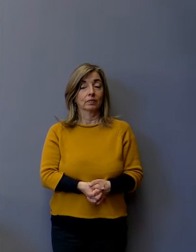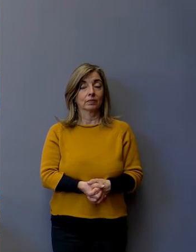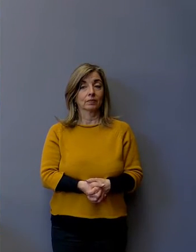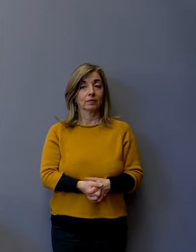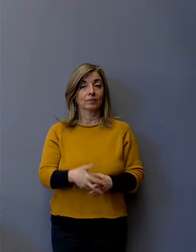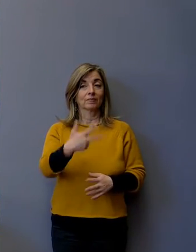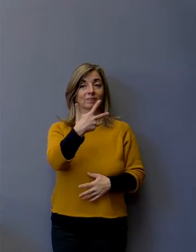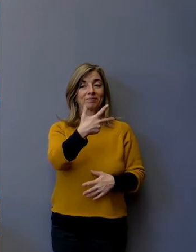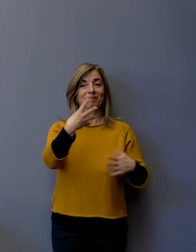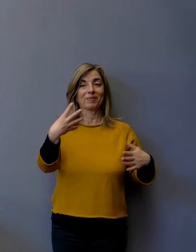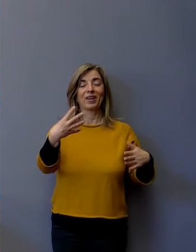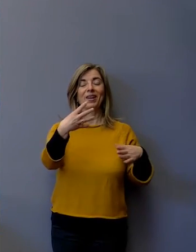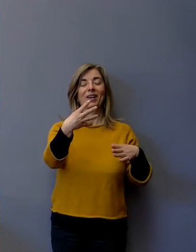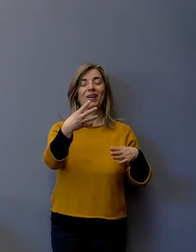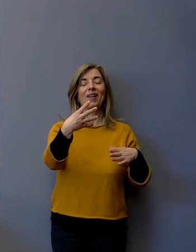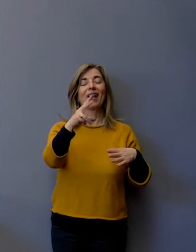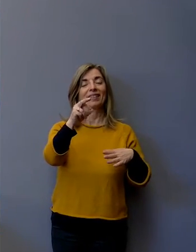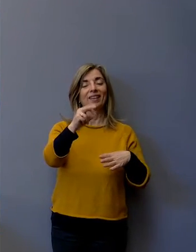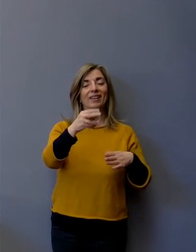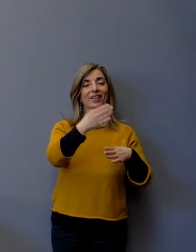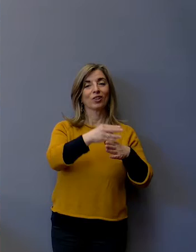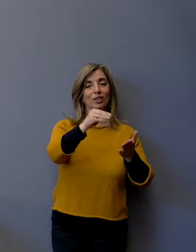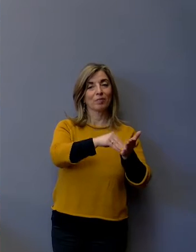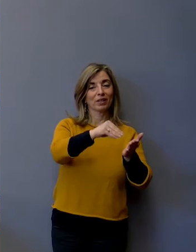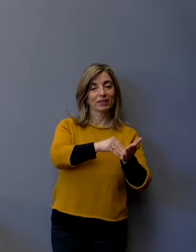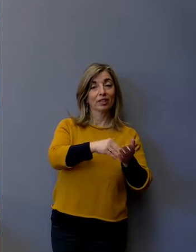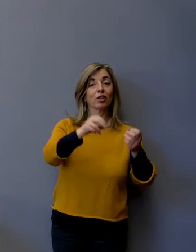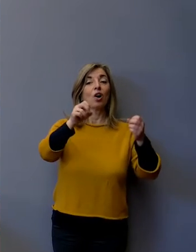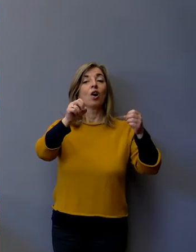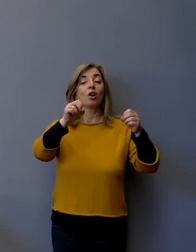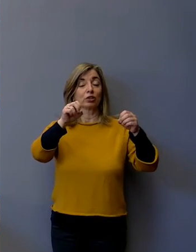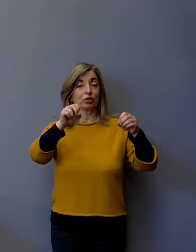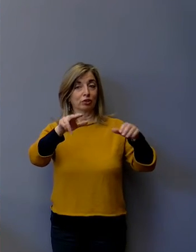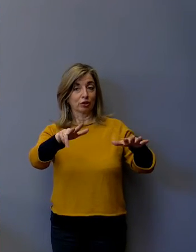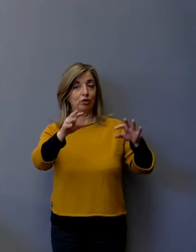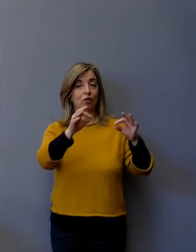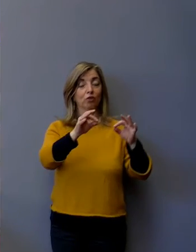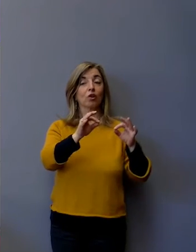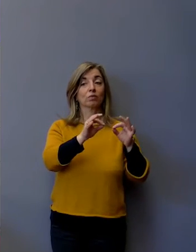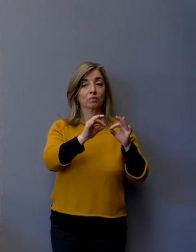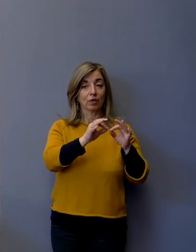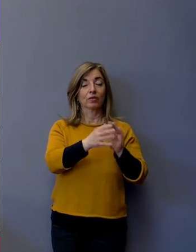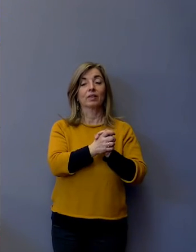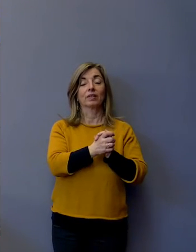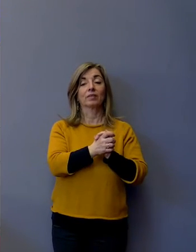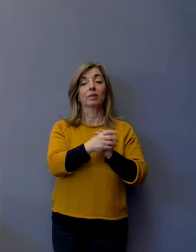trenta consiglieri presenti 18 favorevoli 8 contrari 4 astenuti i consiglieri avvenente